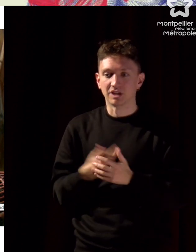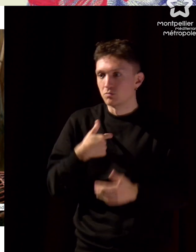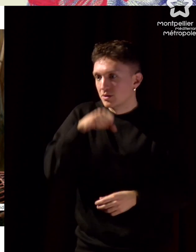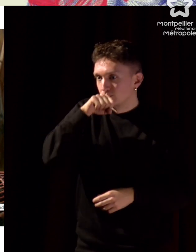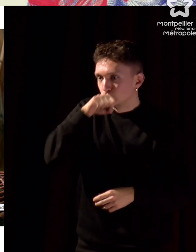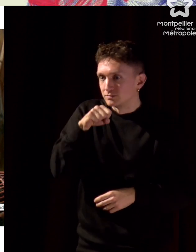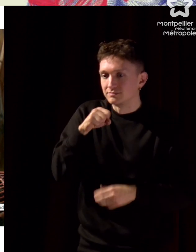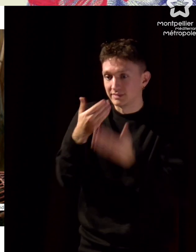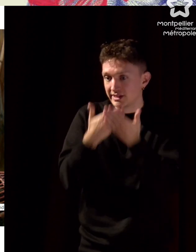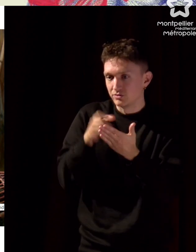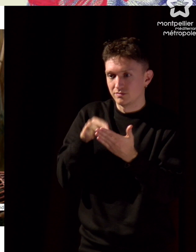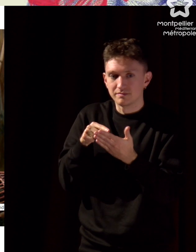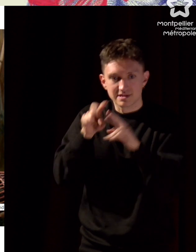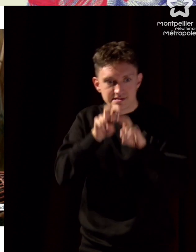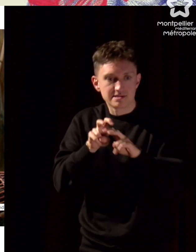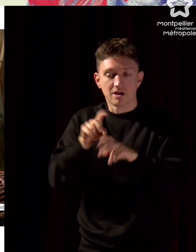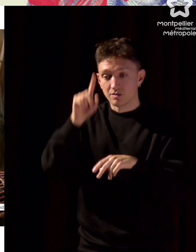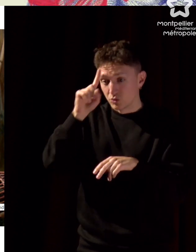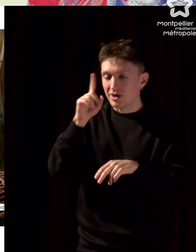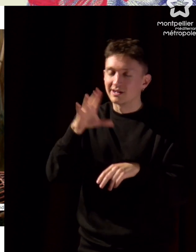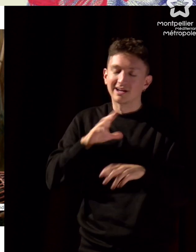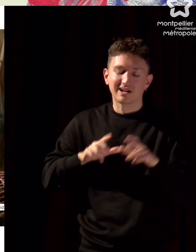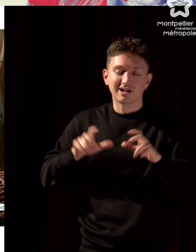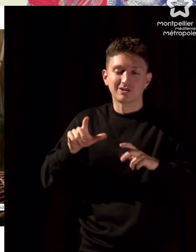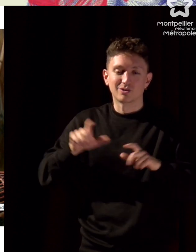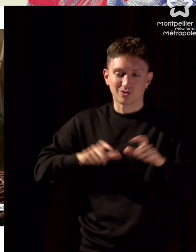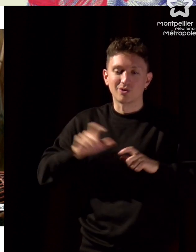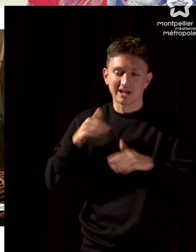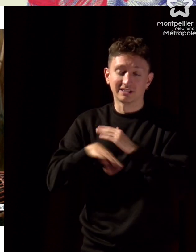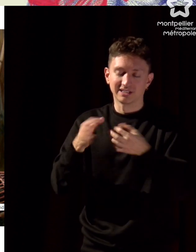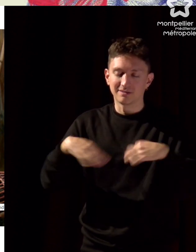des collègues qui ont montré au Danemark que cette